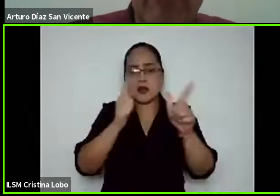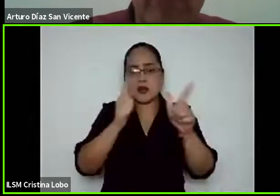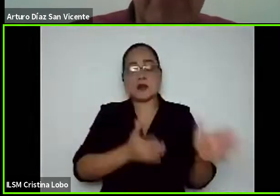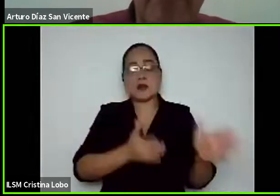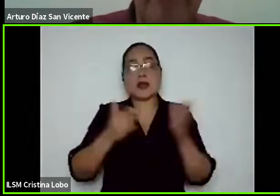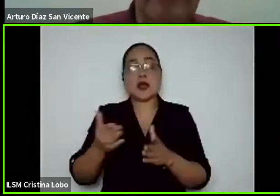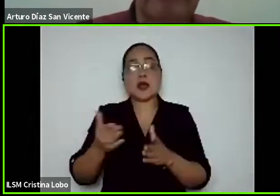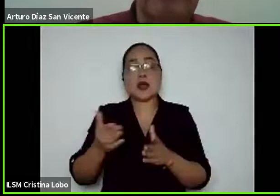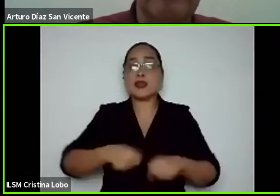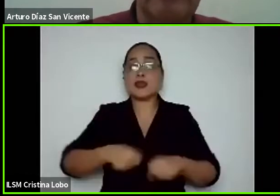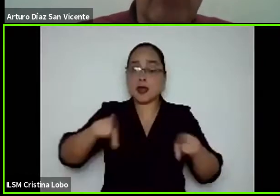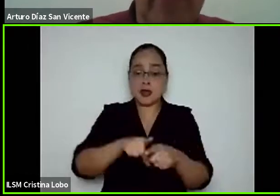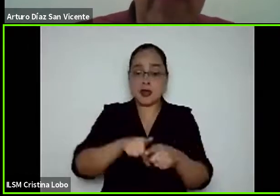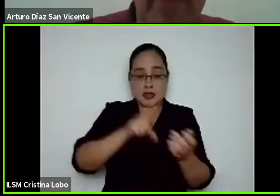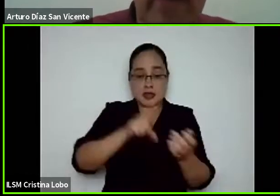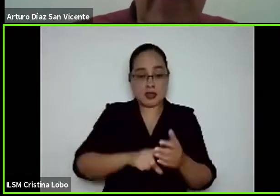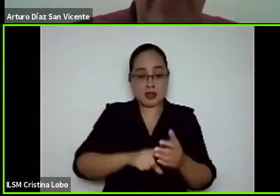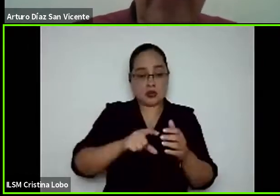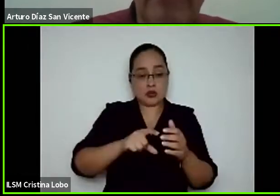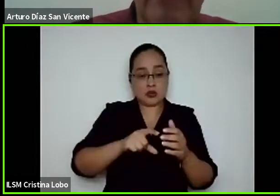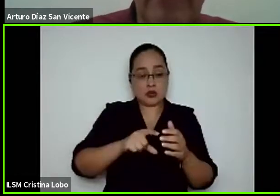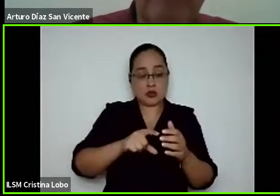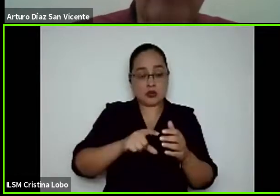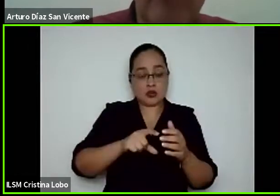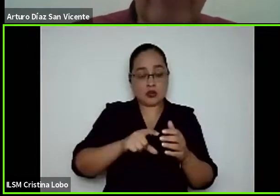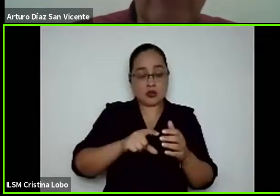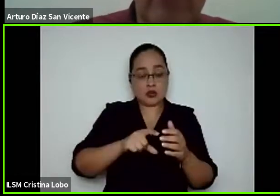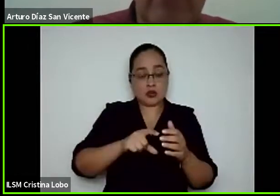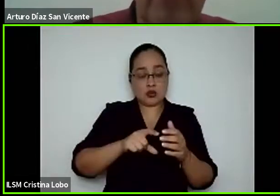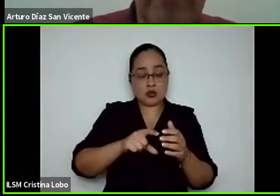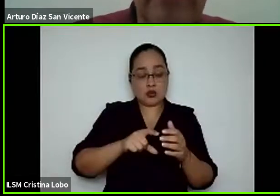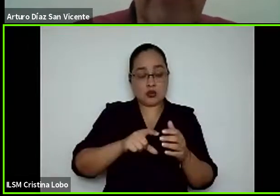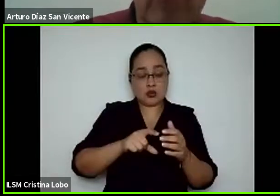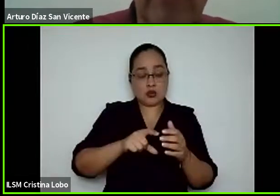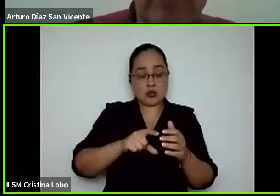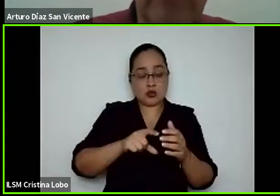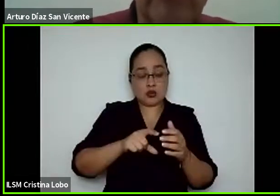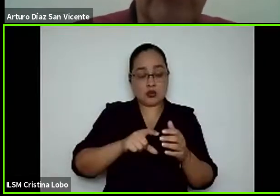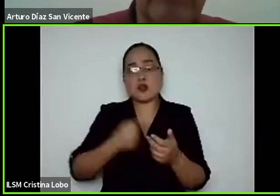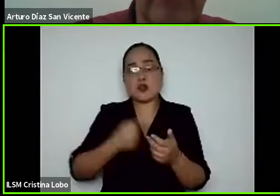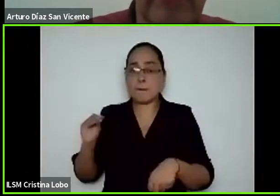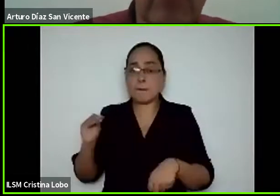la plataforma, recuerdo, hemos